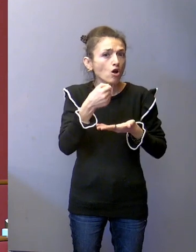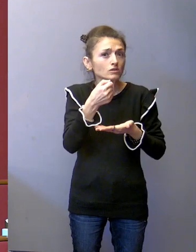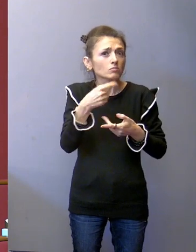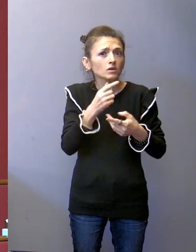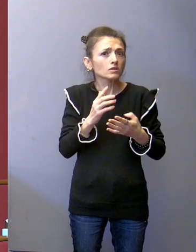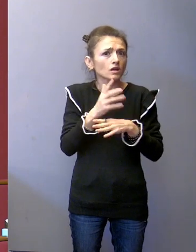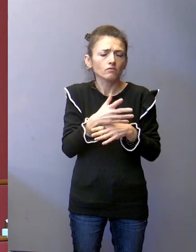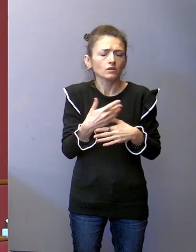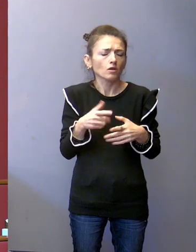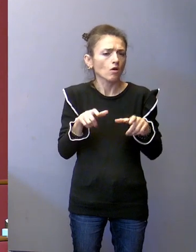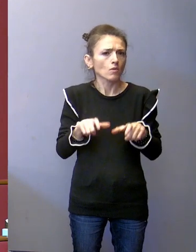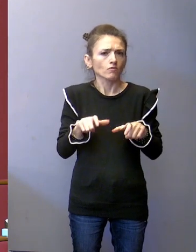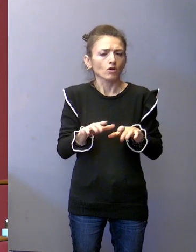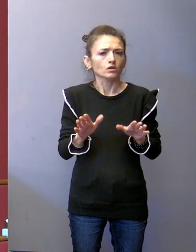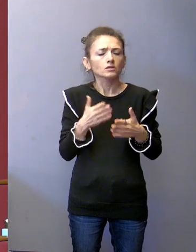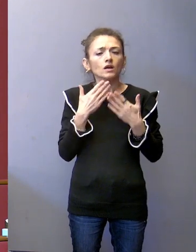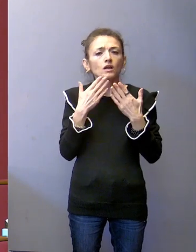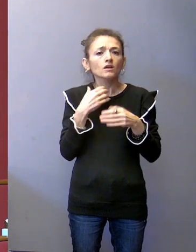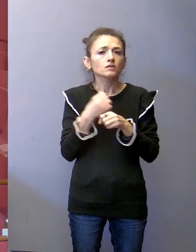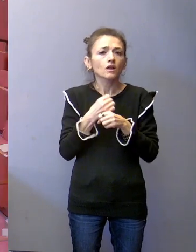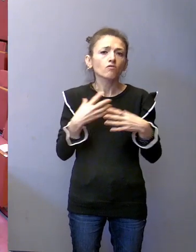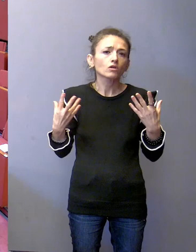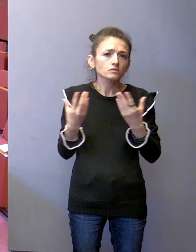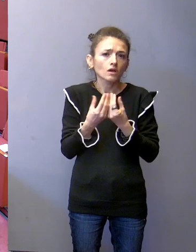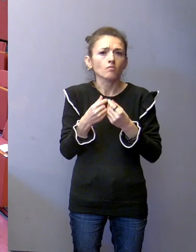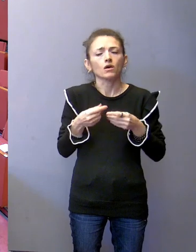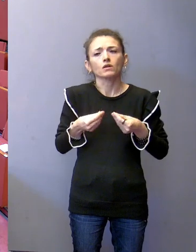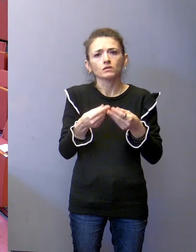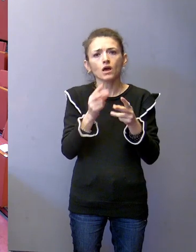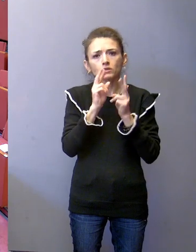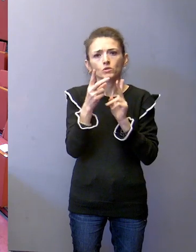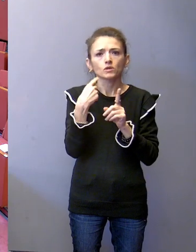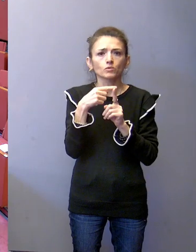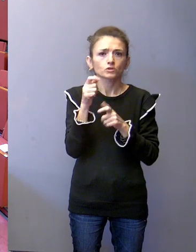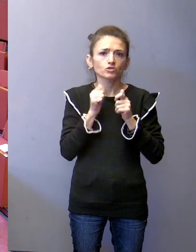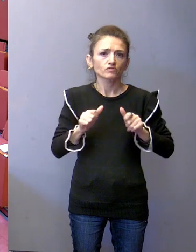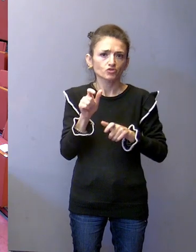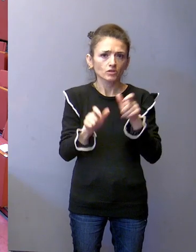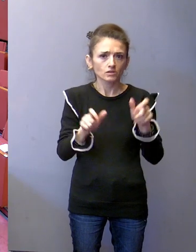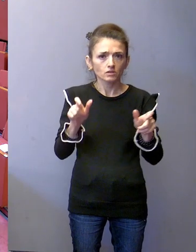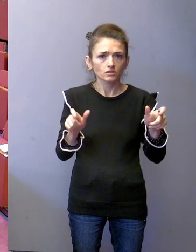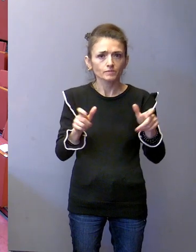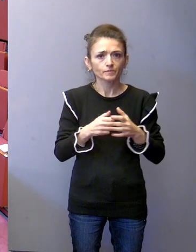sottolineava assolutamente indispensabile quindi grazie lavoreremo insieme per dare una risposta positiva ai cittadini